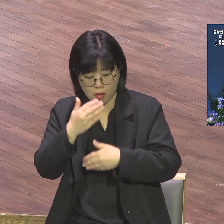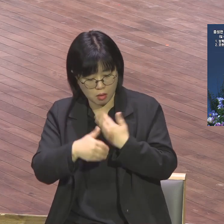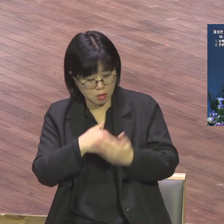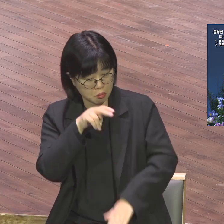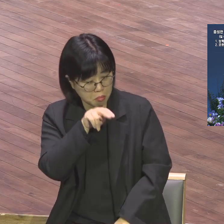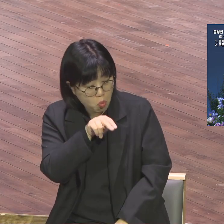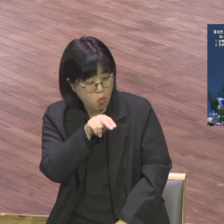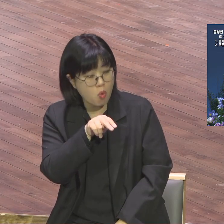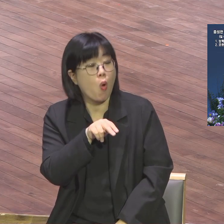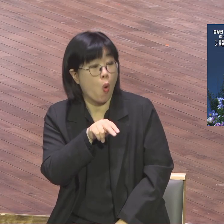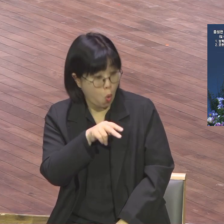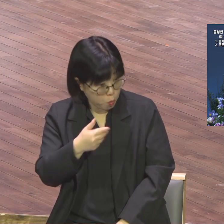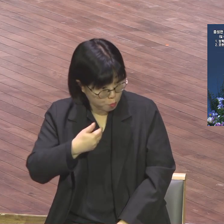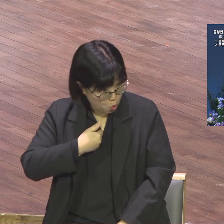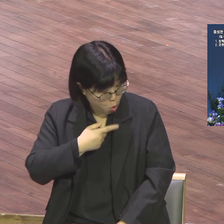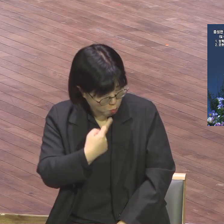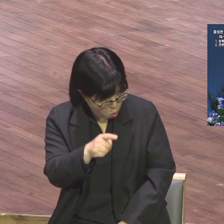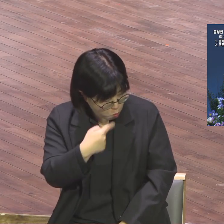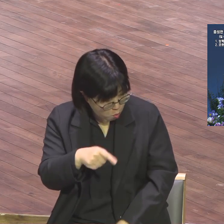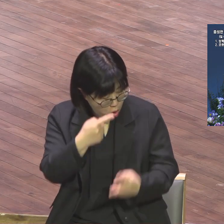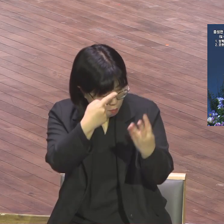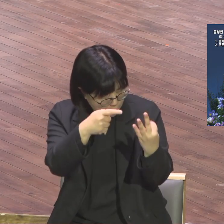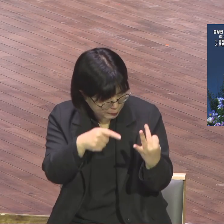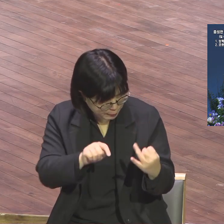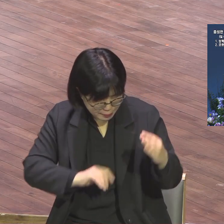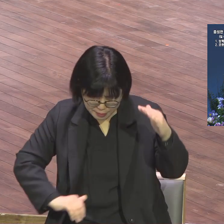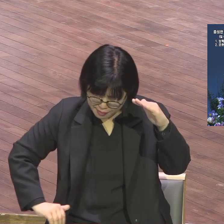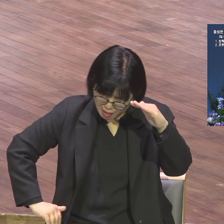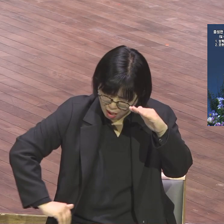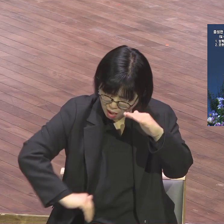넘치도록 채워주시겠다.